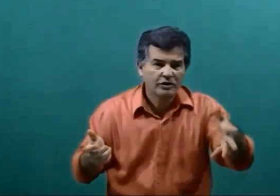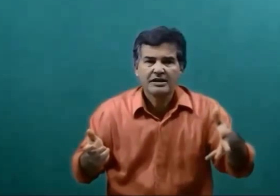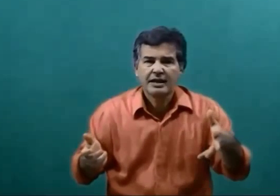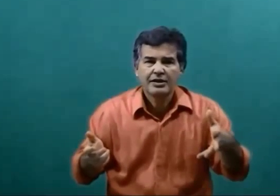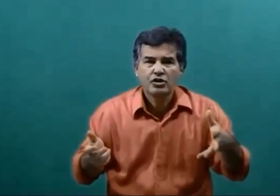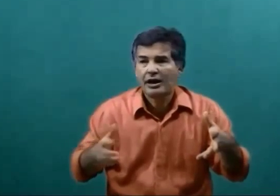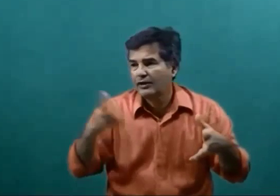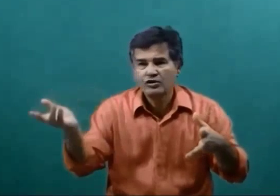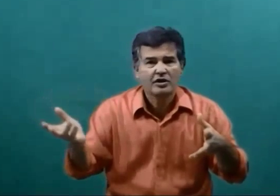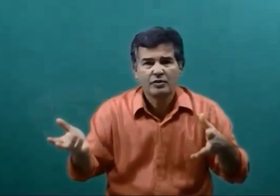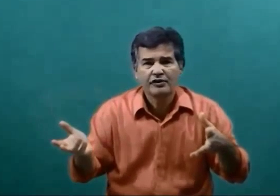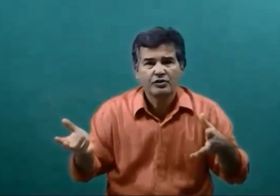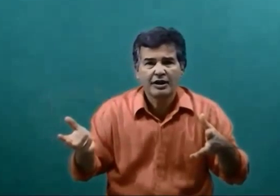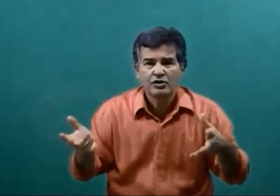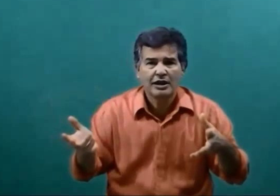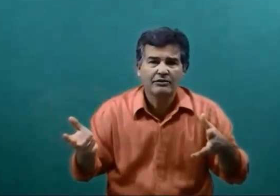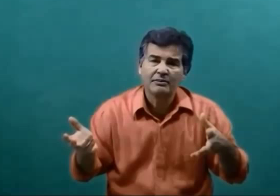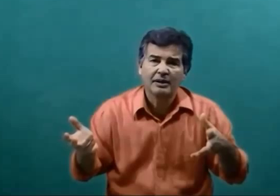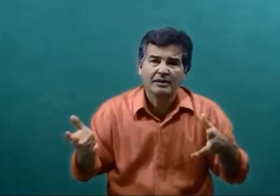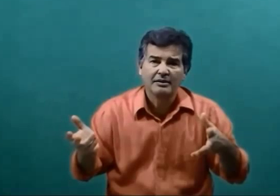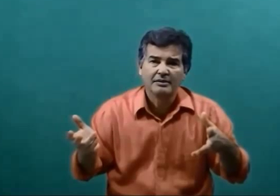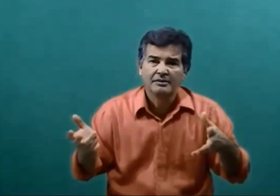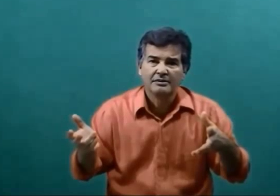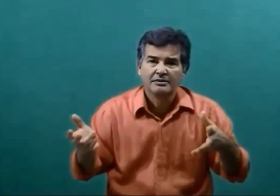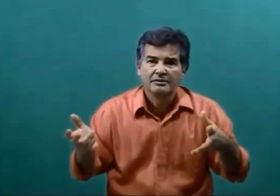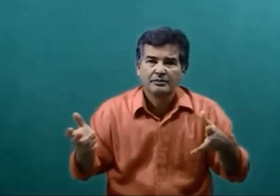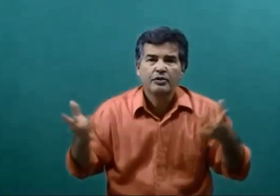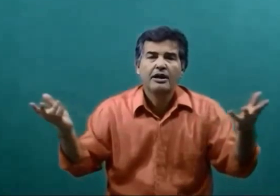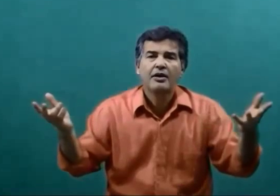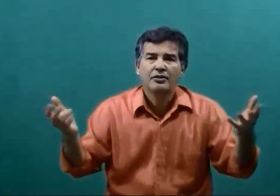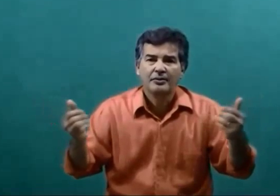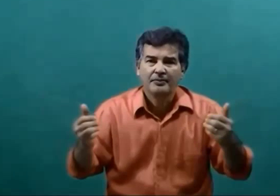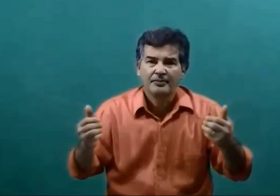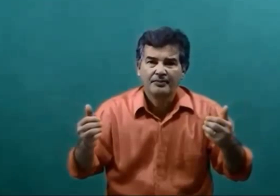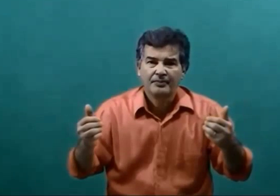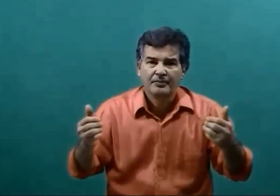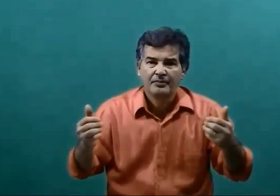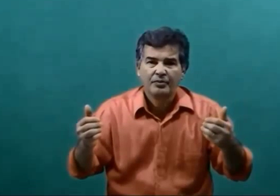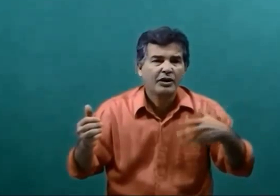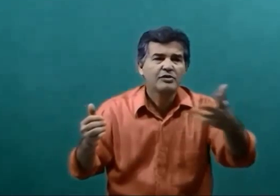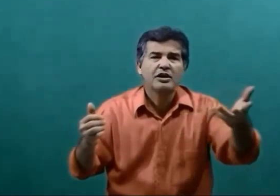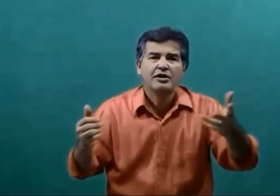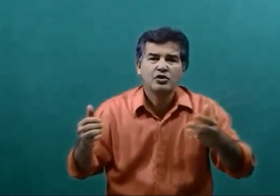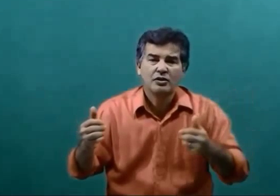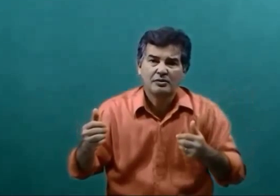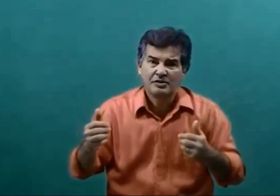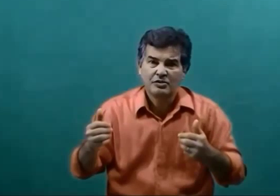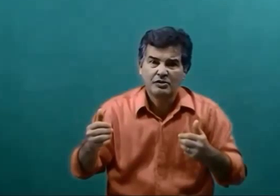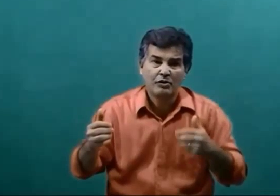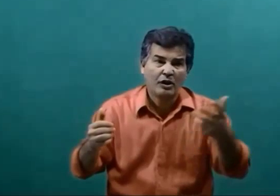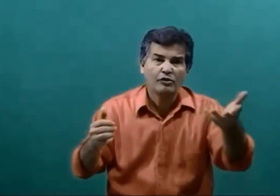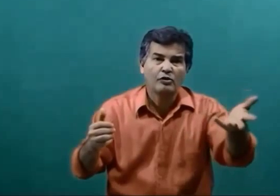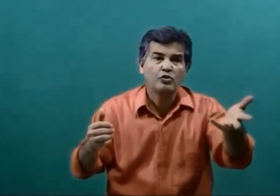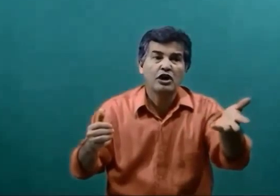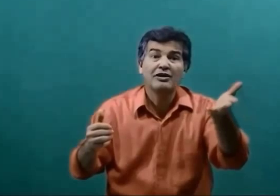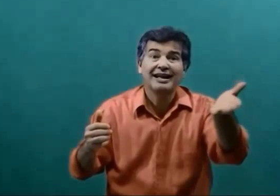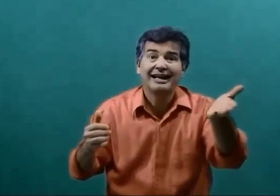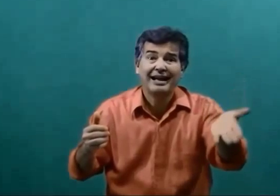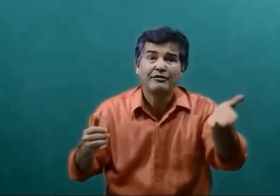tem que ser questionado, do jeito que o professor é questionado também. Por que não? Por que não se questiona a pessoa, ao sujeito que está naquela